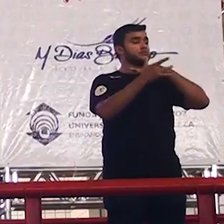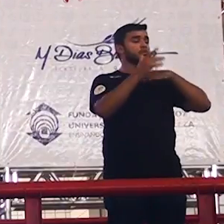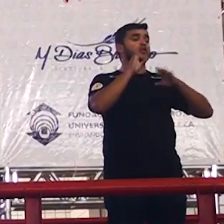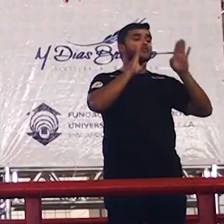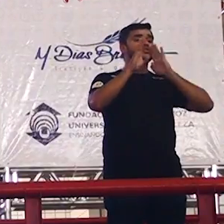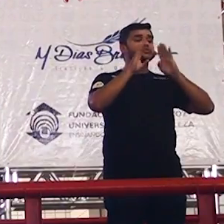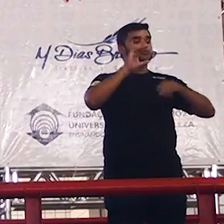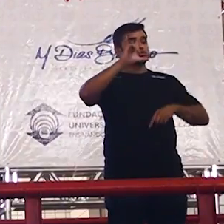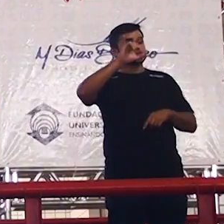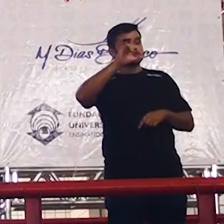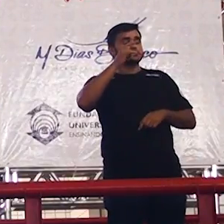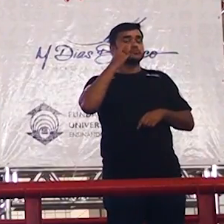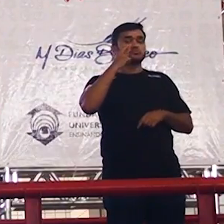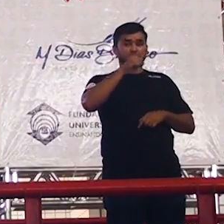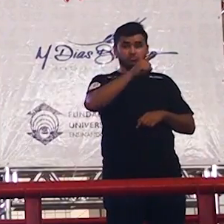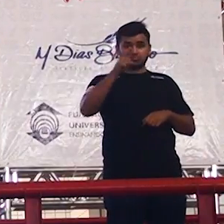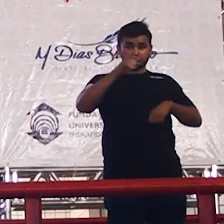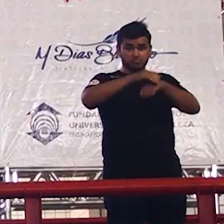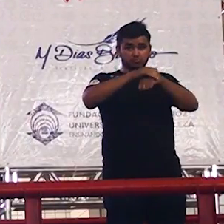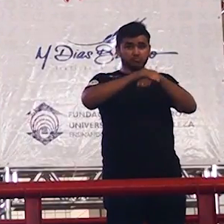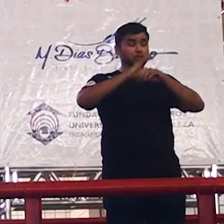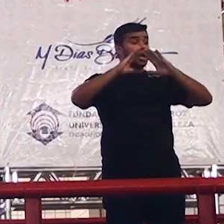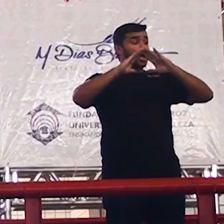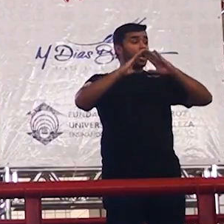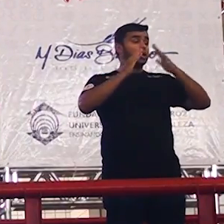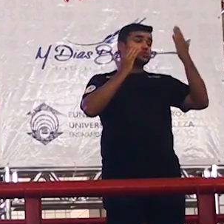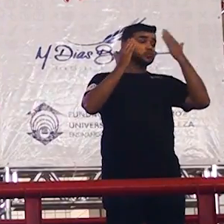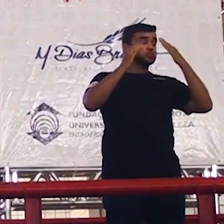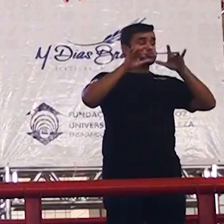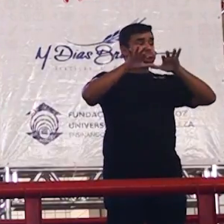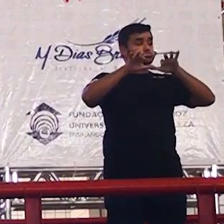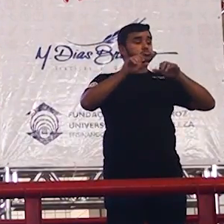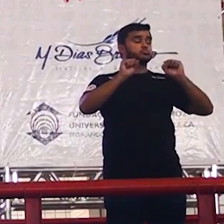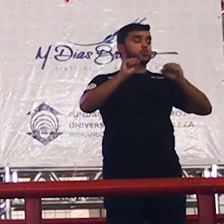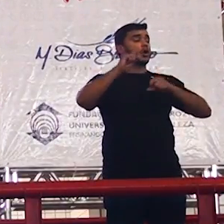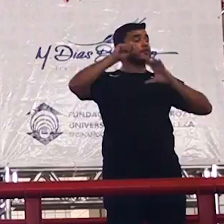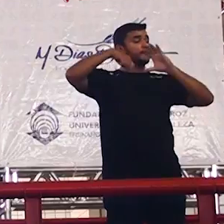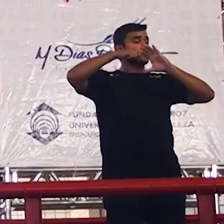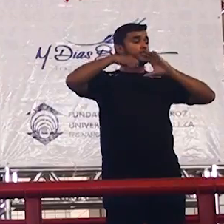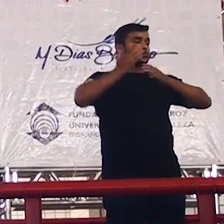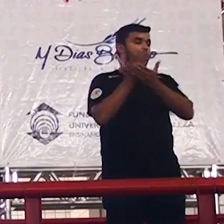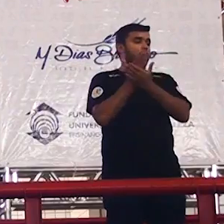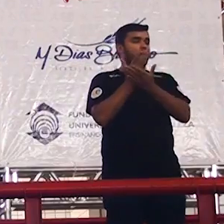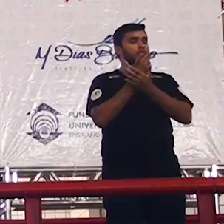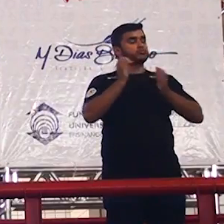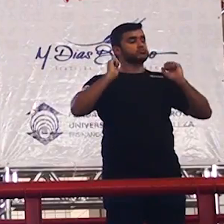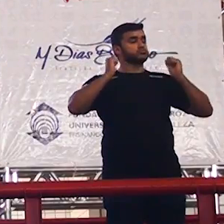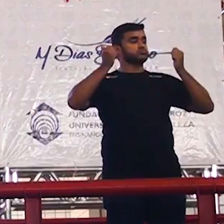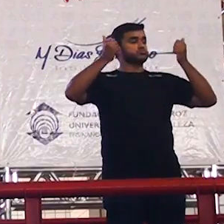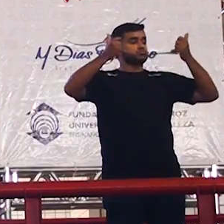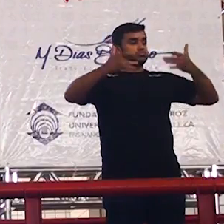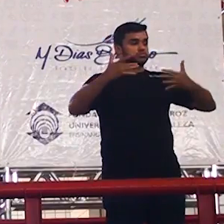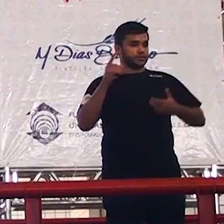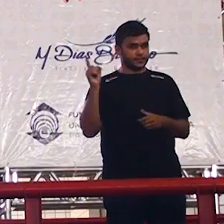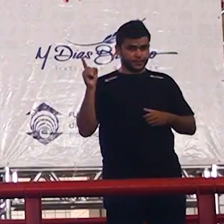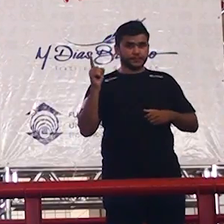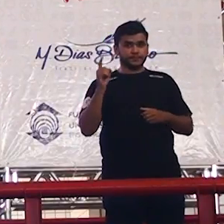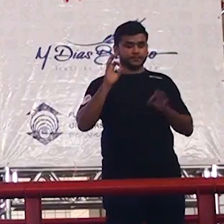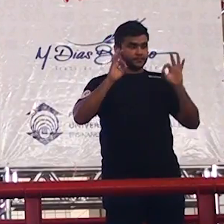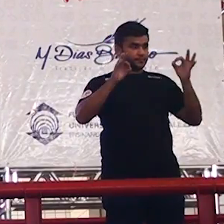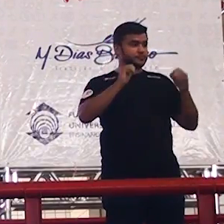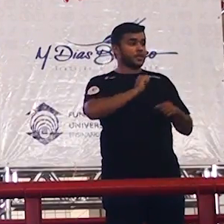fora a Academia Enem, estudar em casa, pode acompanhar as videoaulas também no canal no